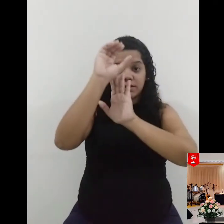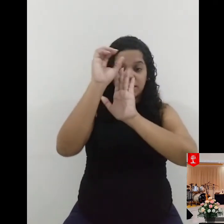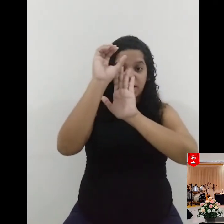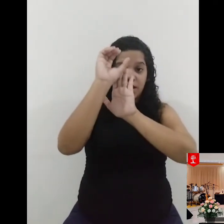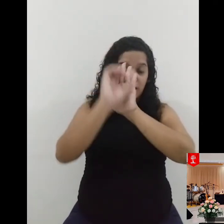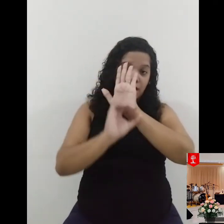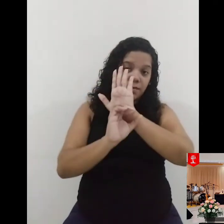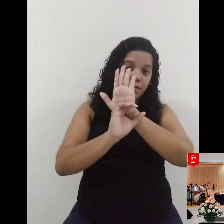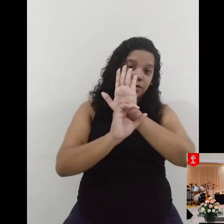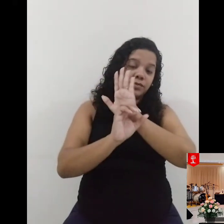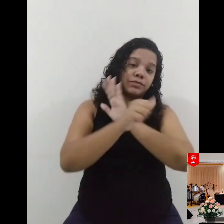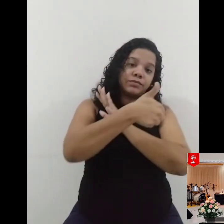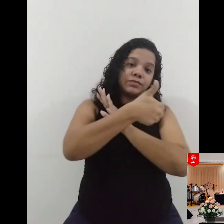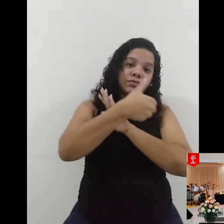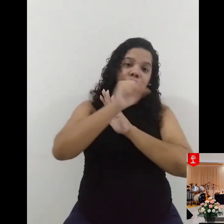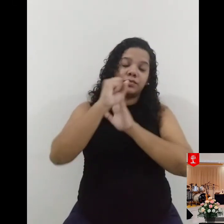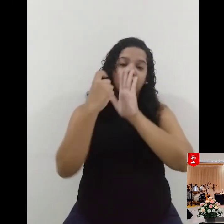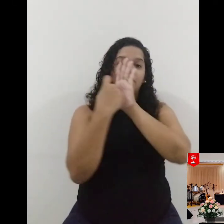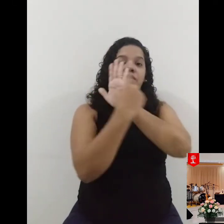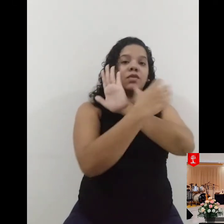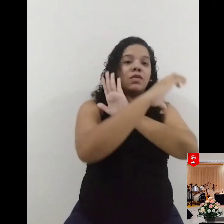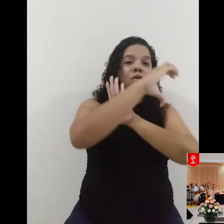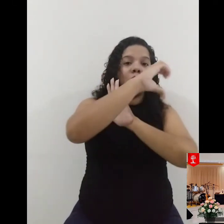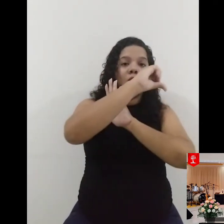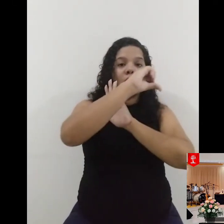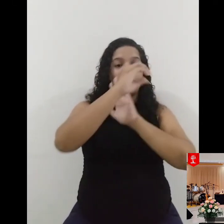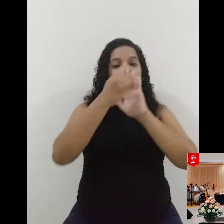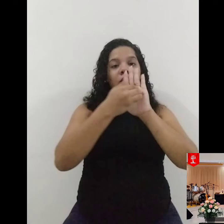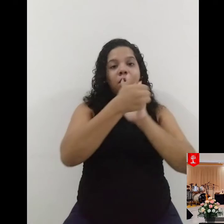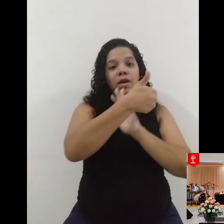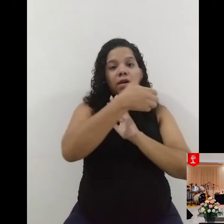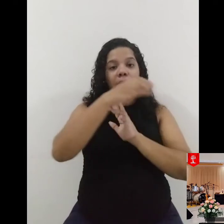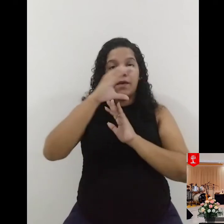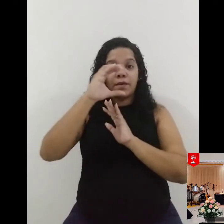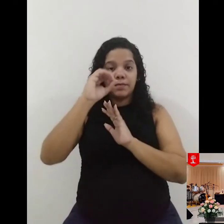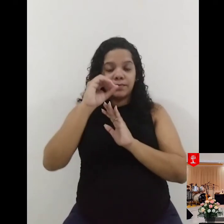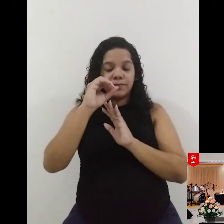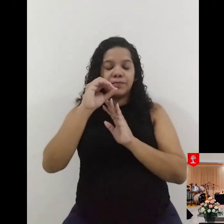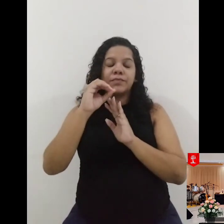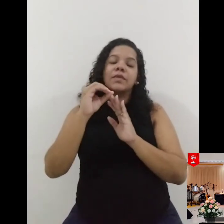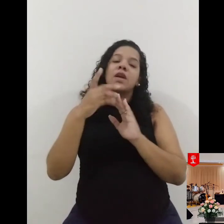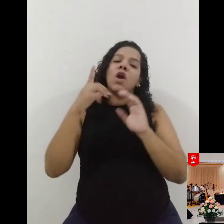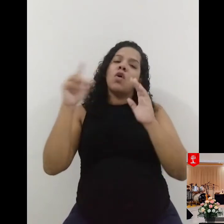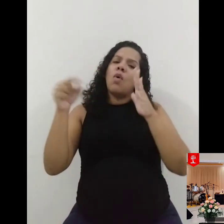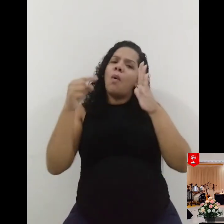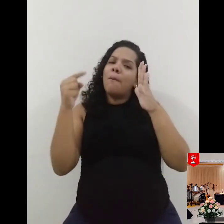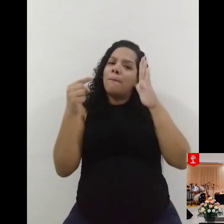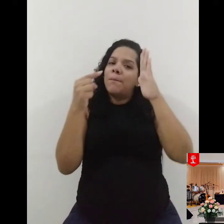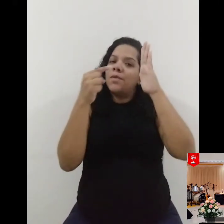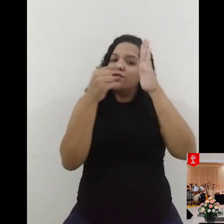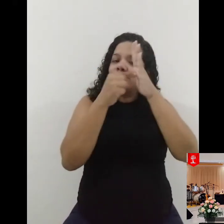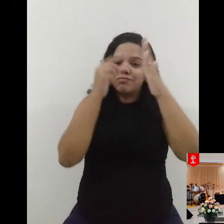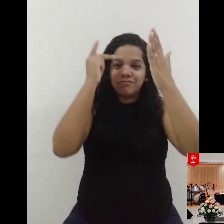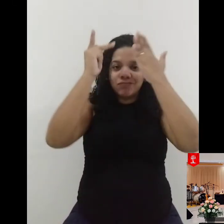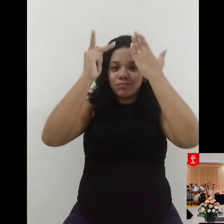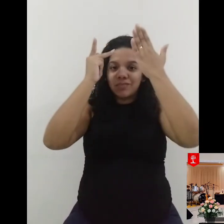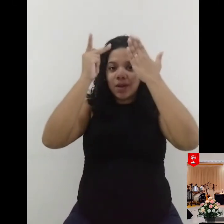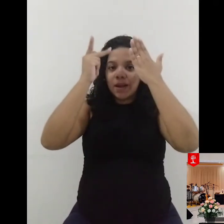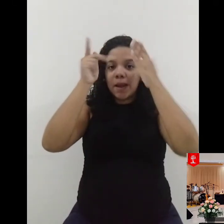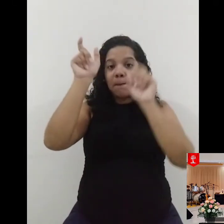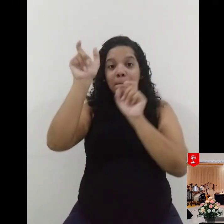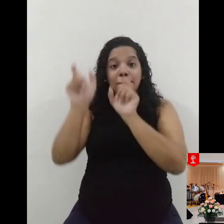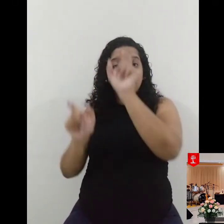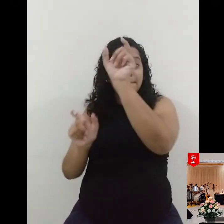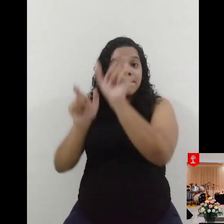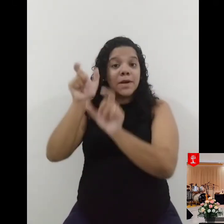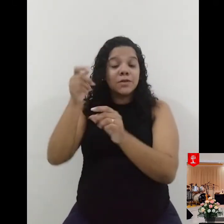Jesus disse que algumas pessoas confiavam na sua própria justiça. Então